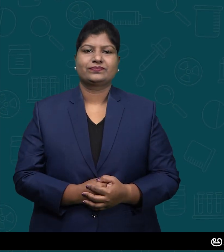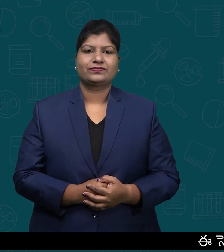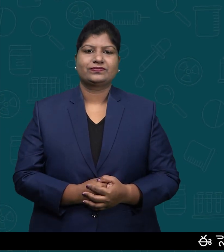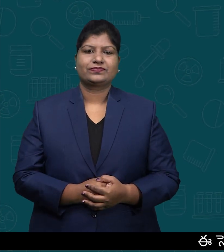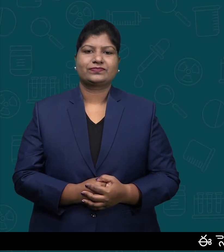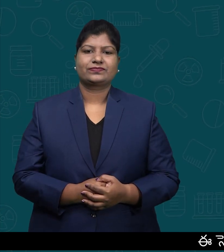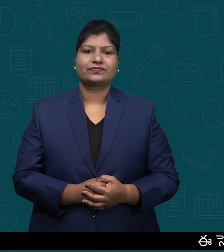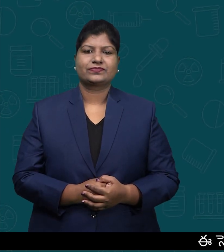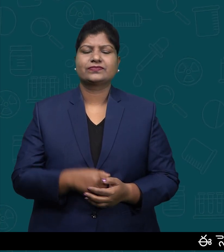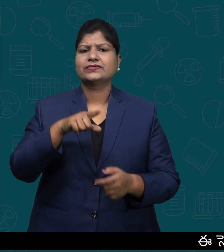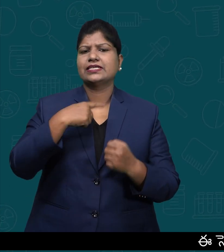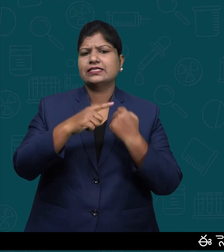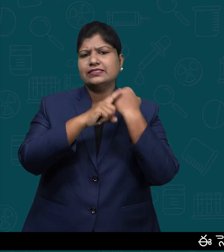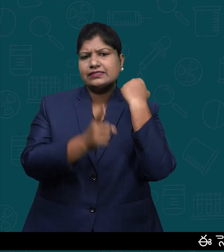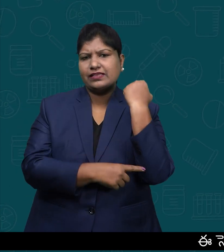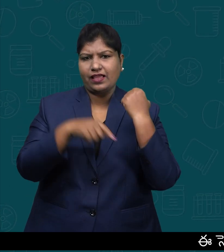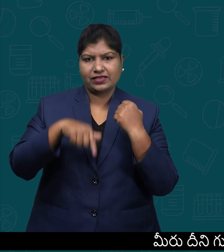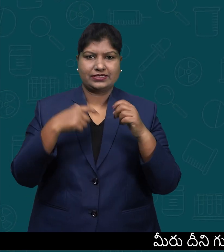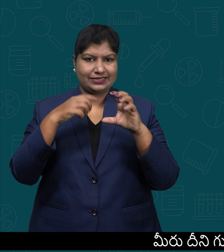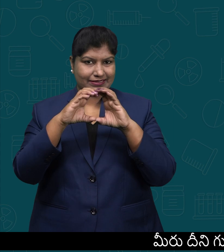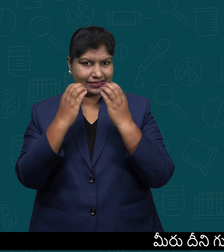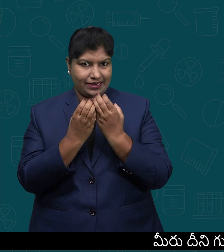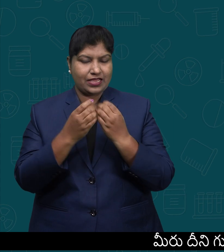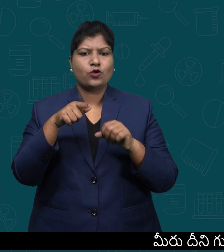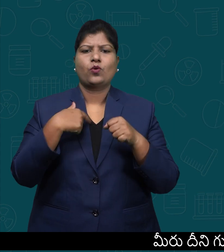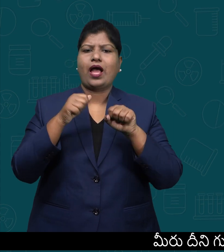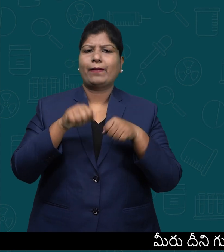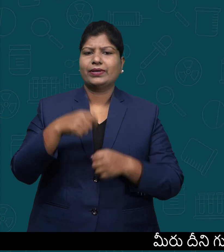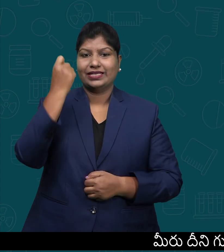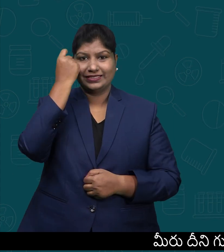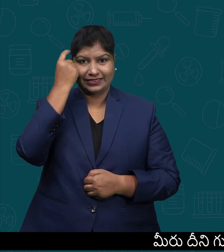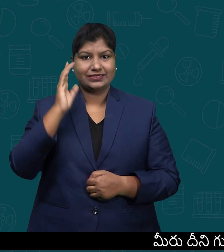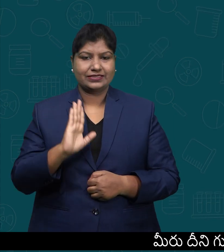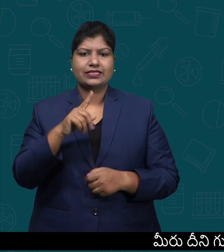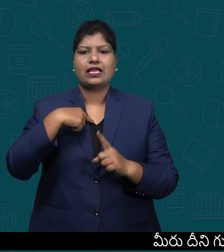ఈ సెషన్ ముగింపులో మీరు దీని గురించి అర్థం చేసుకోగలరు.